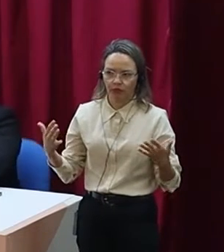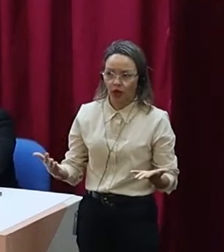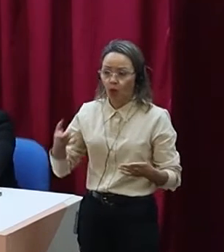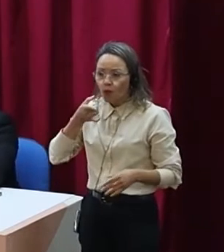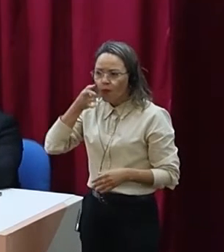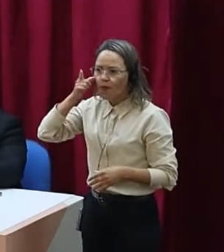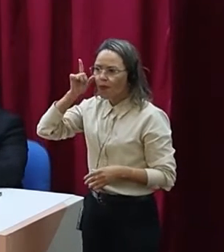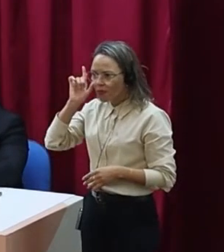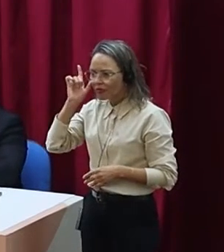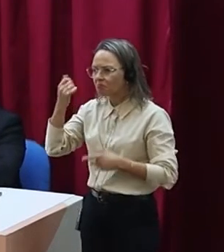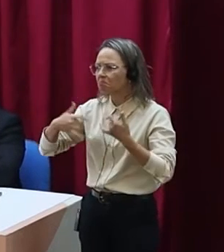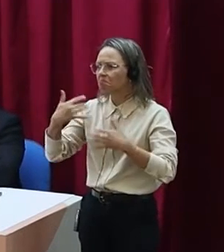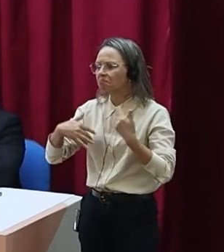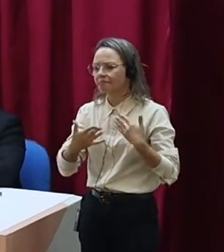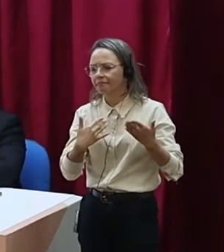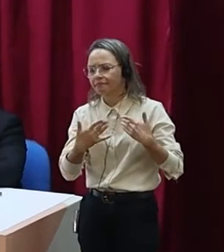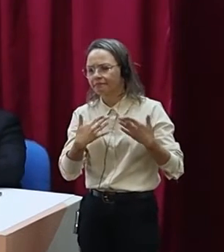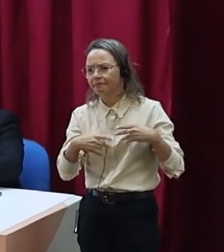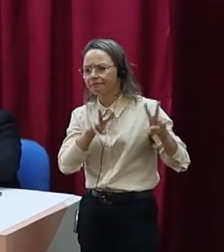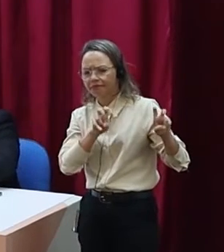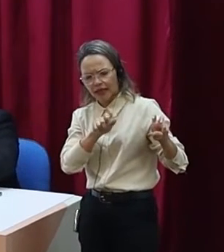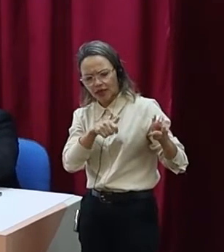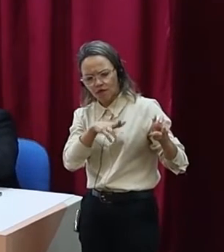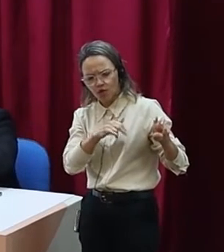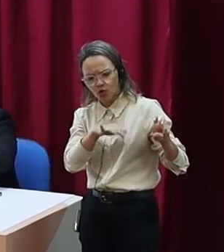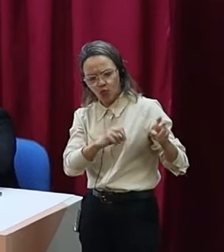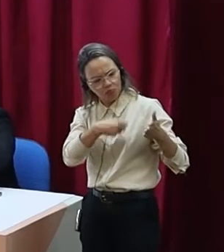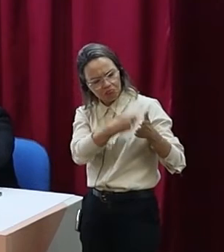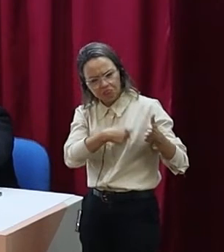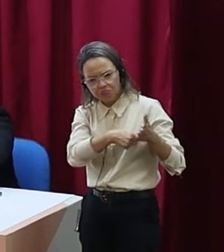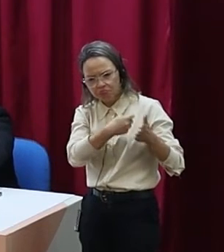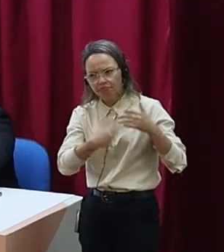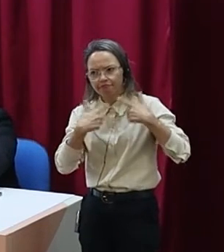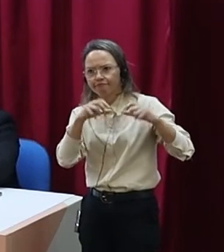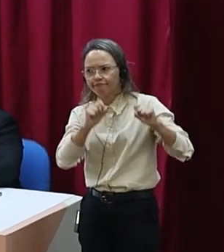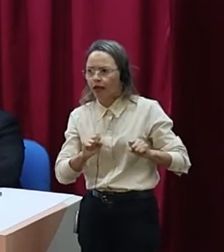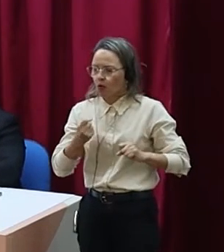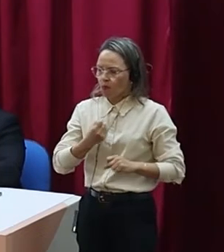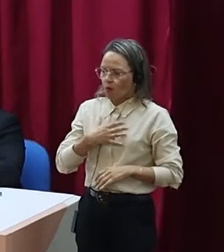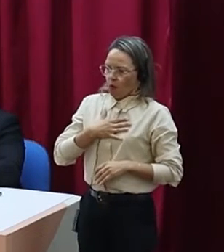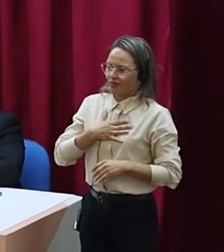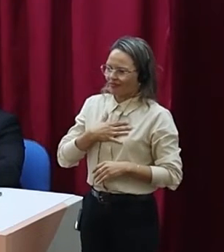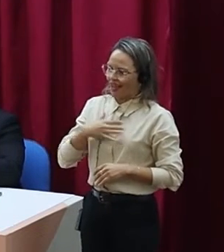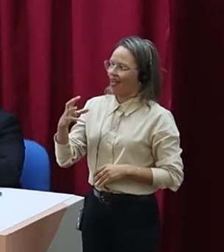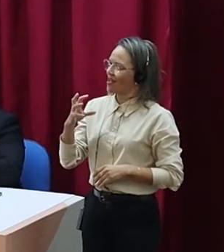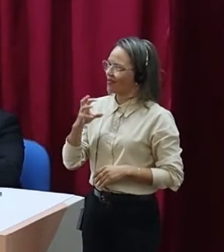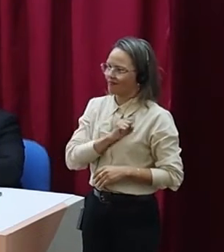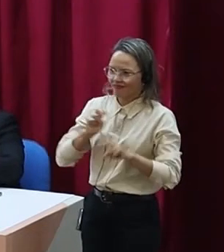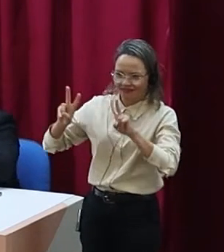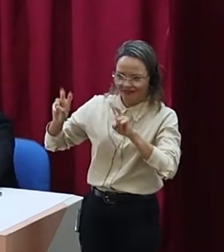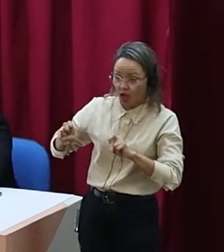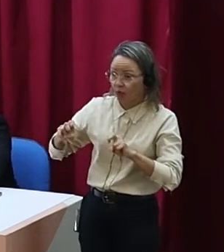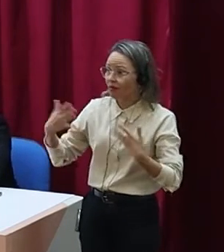sobre activismo lingüístico. Hoy no es mi tema, pero es un tema que me apasiona. Y muy interesante, profesor. Aquí mi